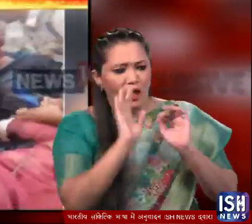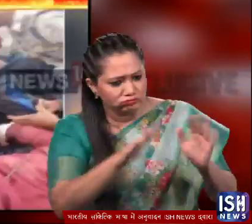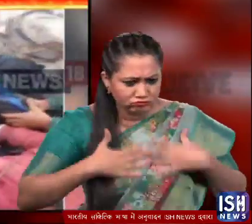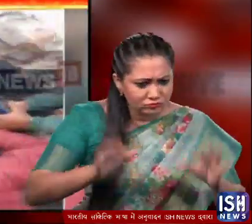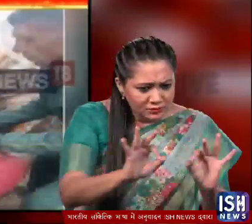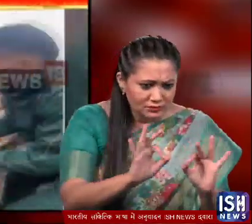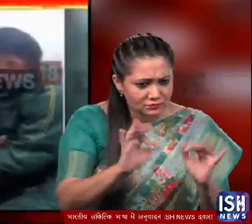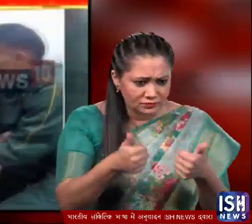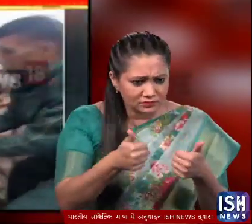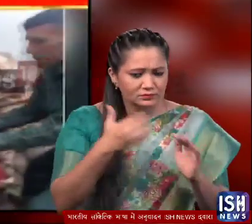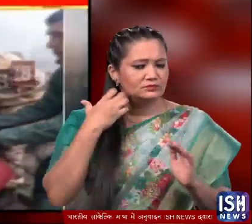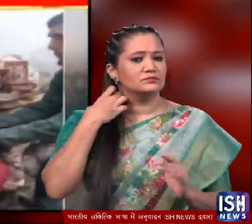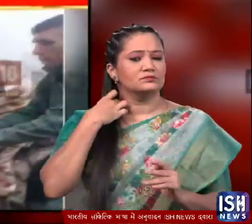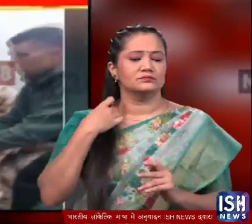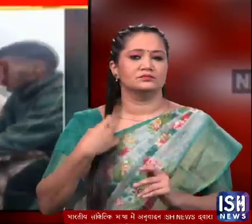जाना।